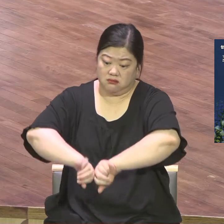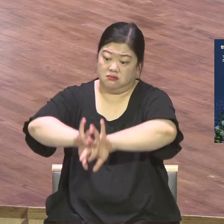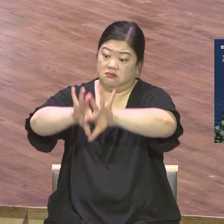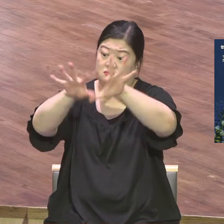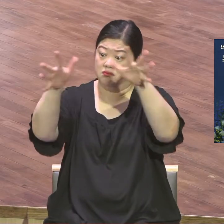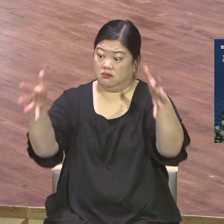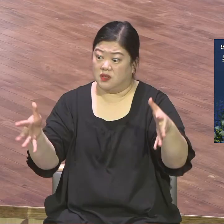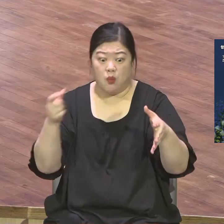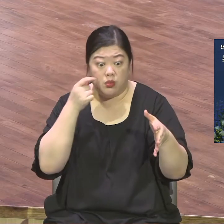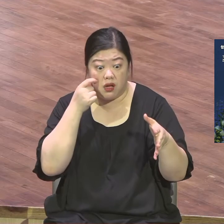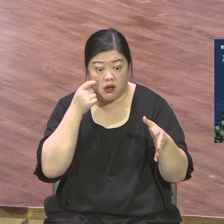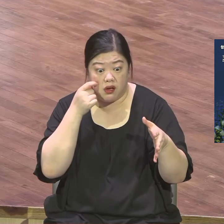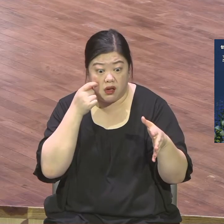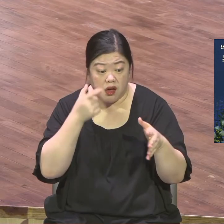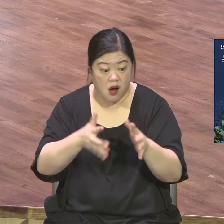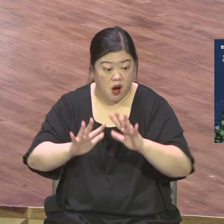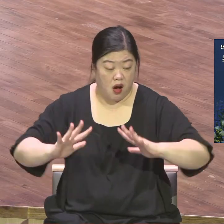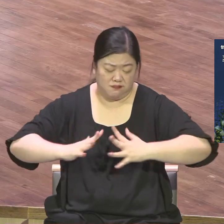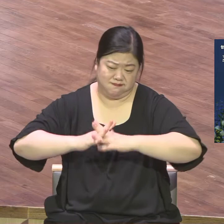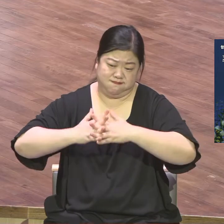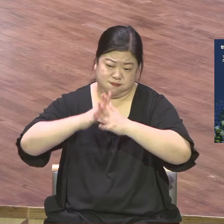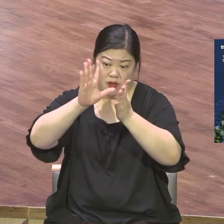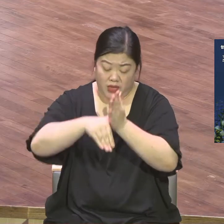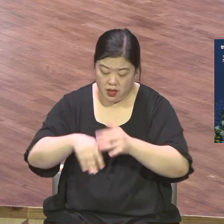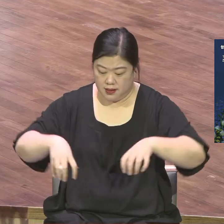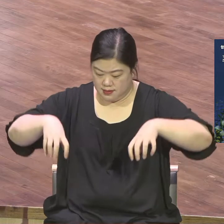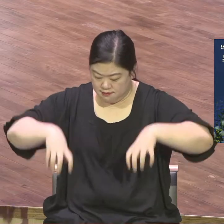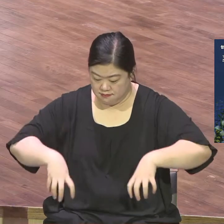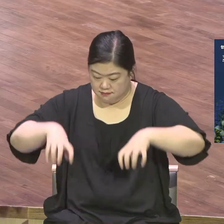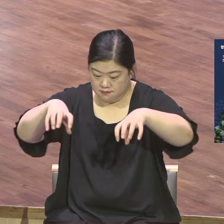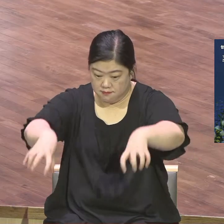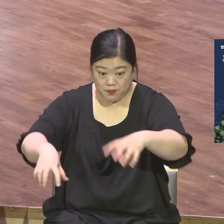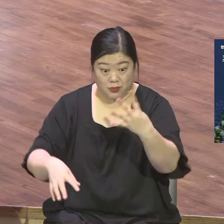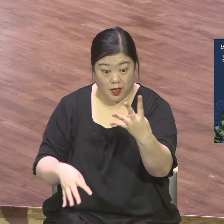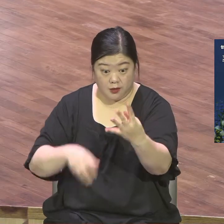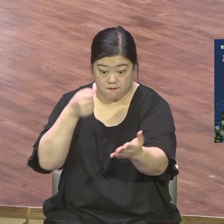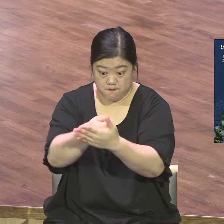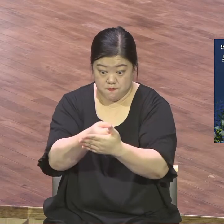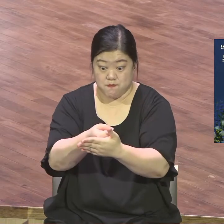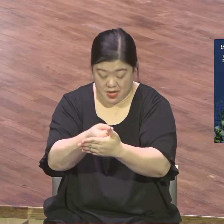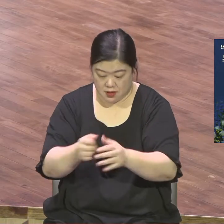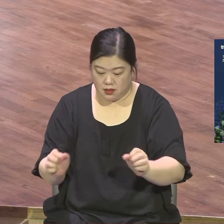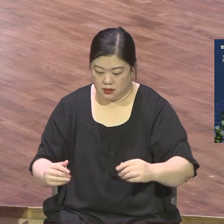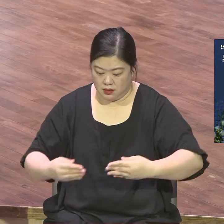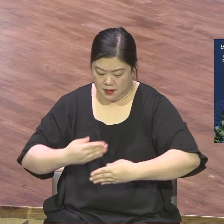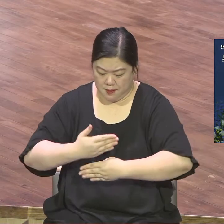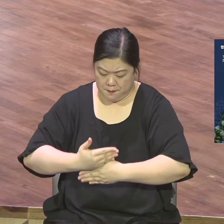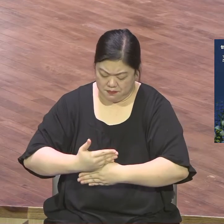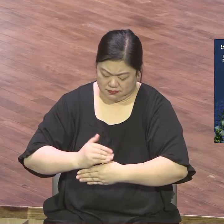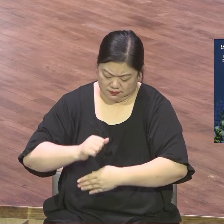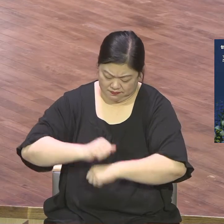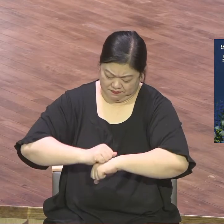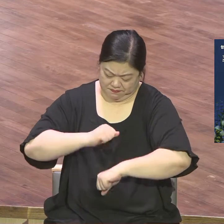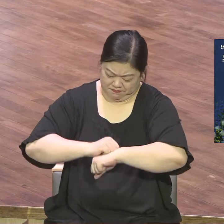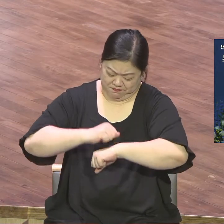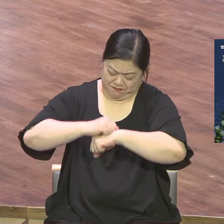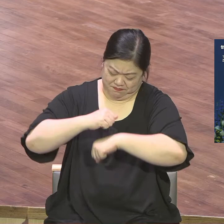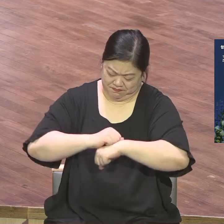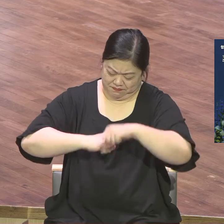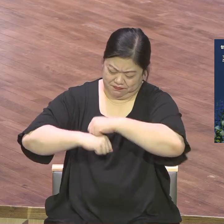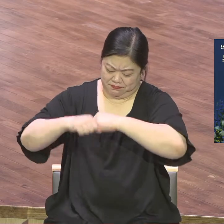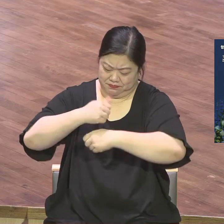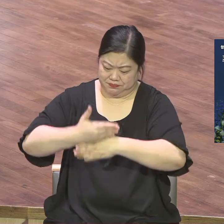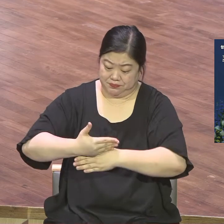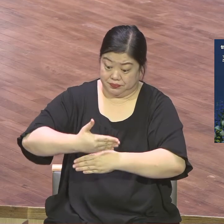없는 건물은 상상할 수가 없다. 상상할 수 없어요. 그러니까 한마디로 예수 그리스도가